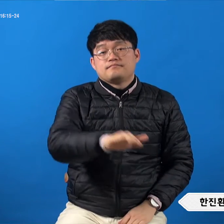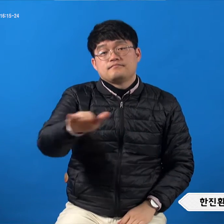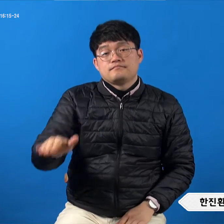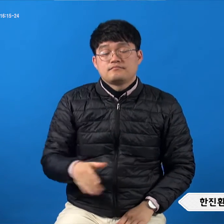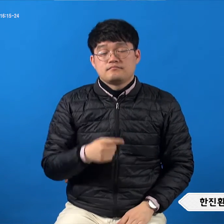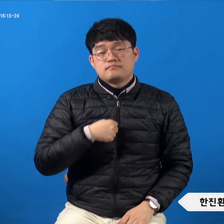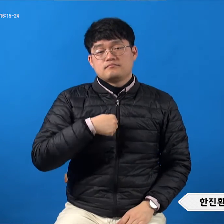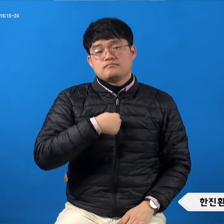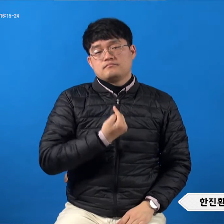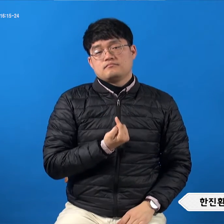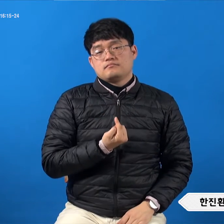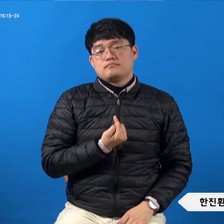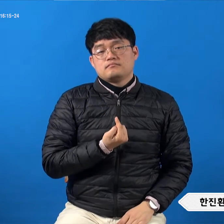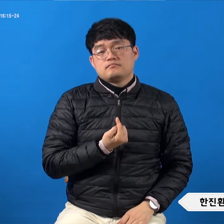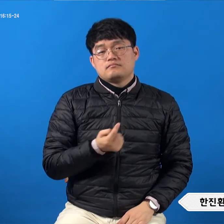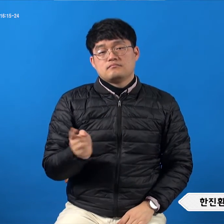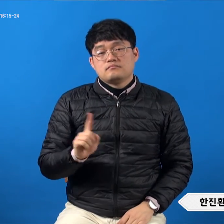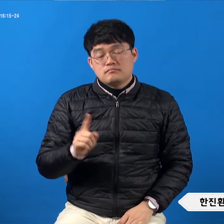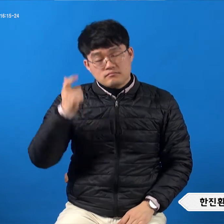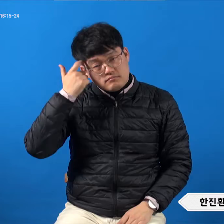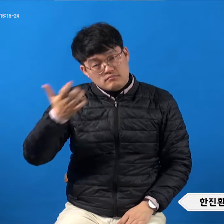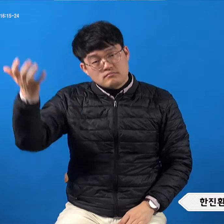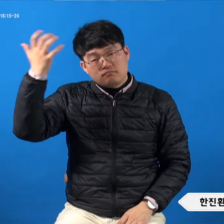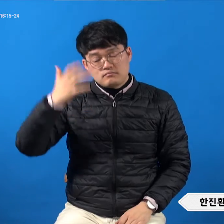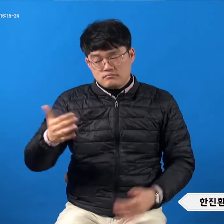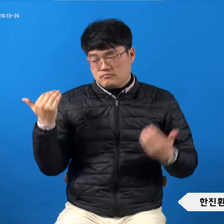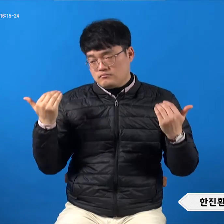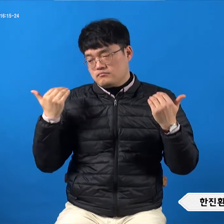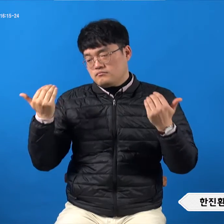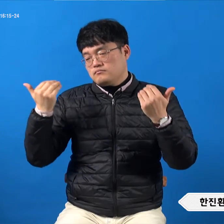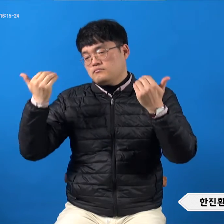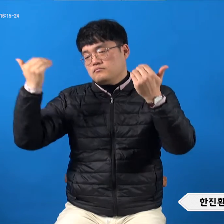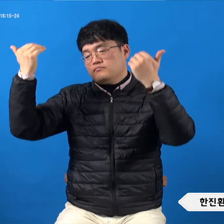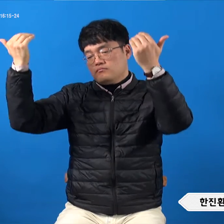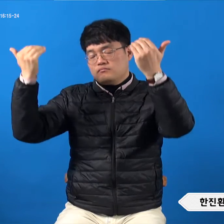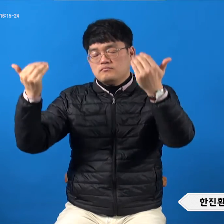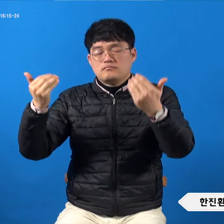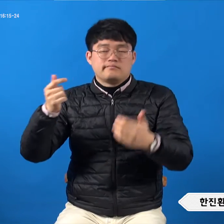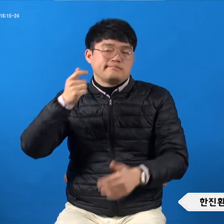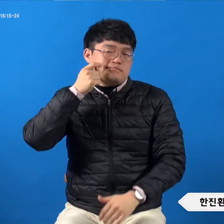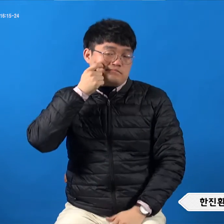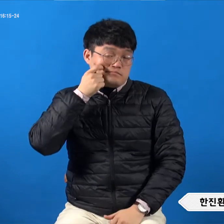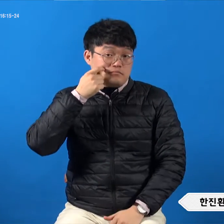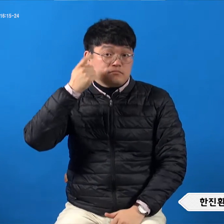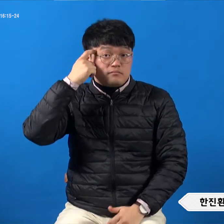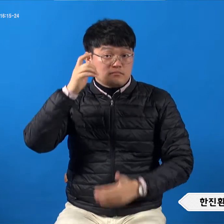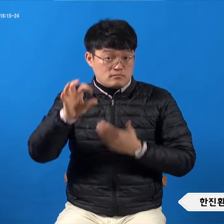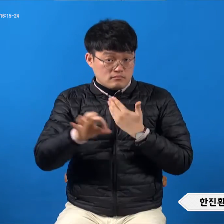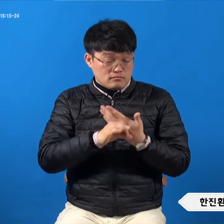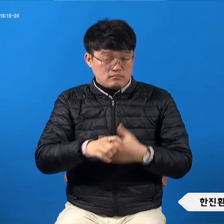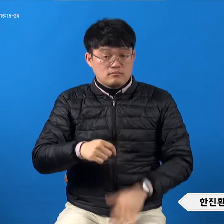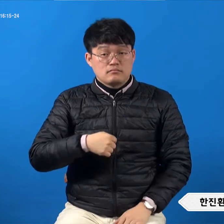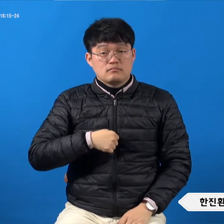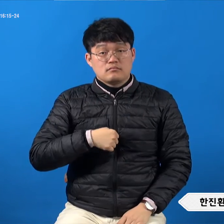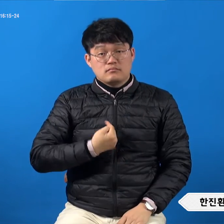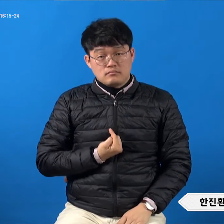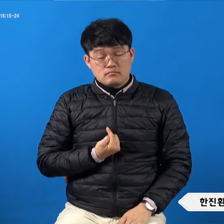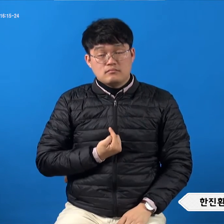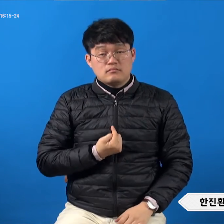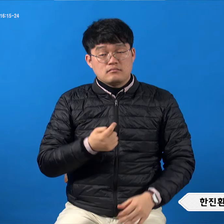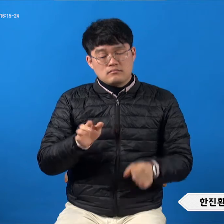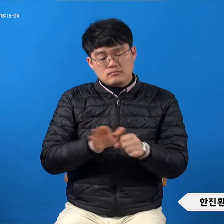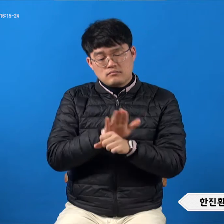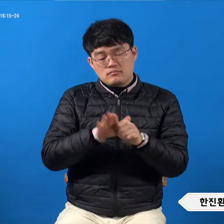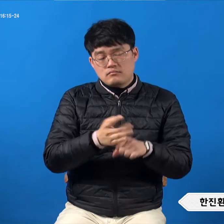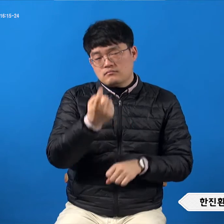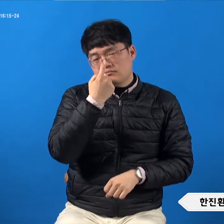우리는 혼자서는 영적으로 성숙한 자리에 이를 수가 없습니다. 왜냐하면 혼자서는 사랑을